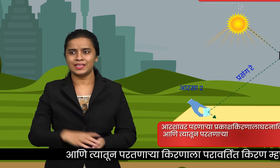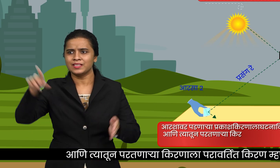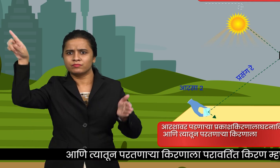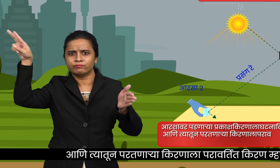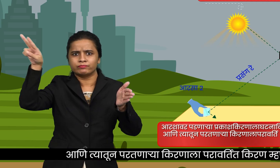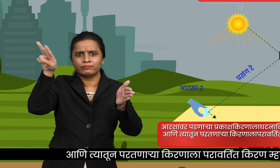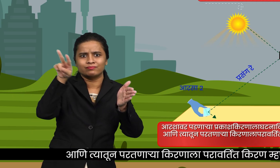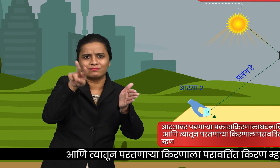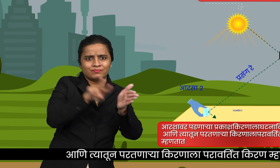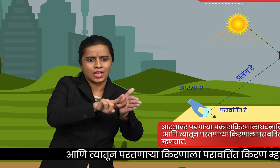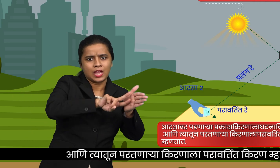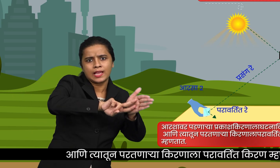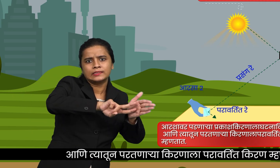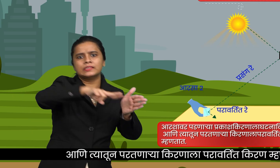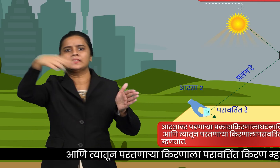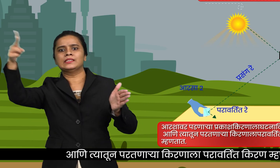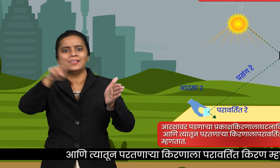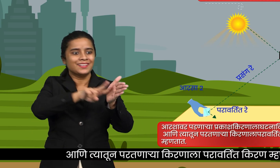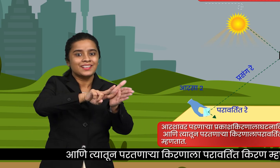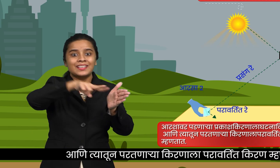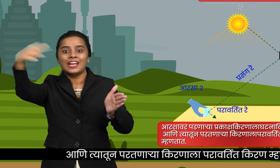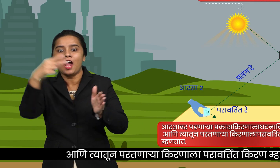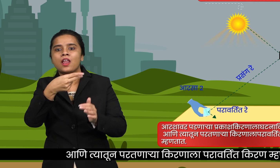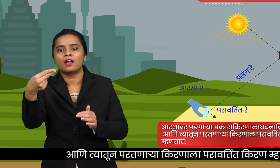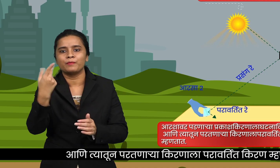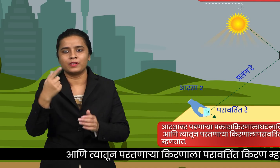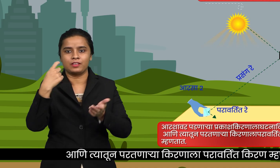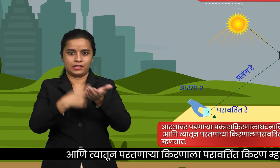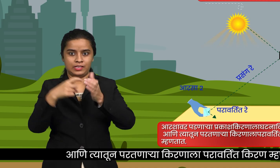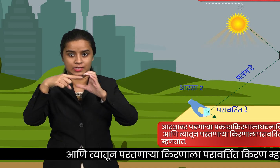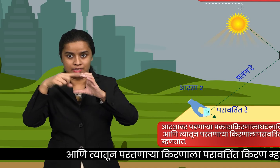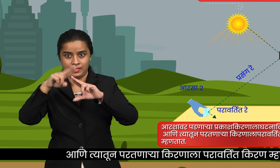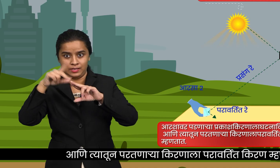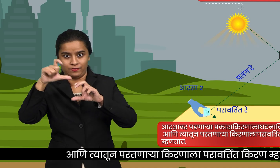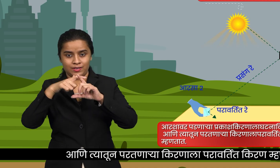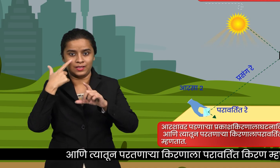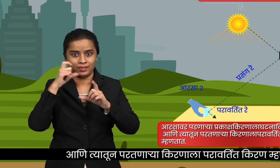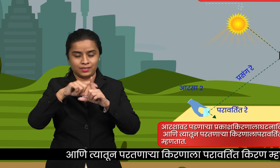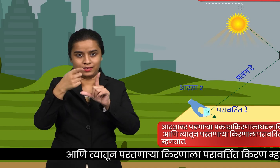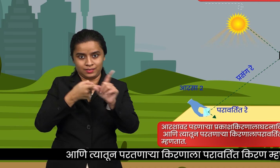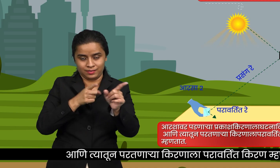आणि त्यातून परतणाऱ्या किरणाला परावर्तित किरण म्हणतात.